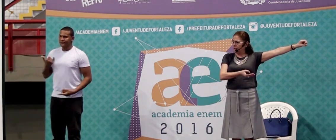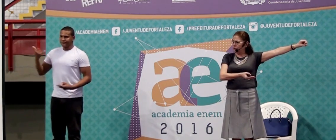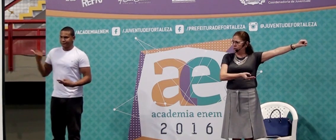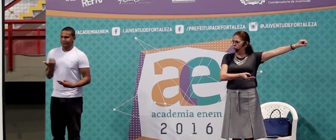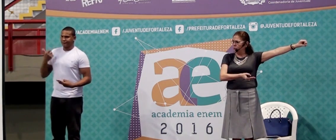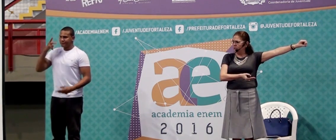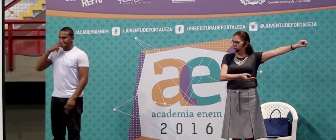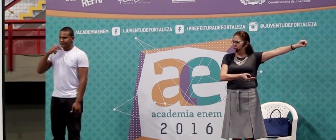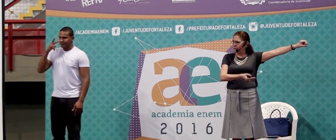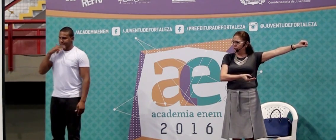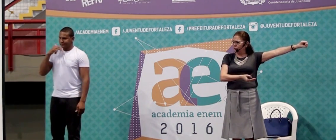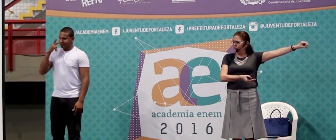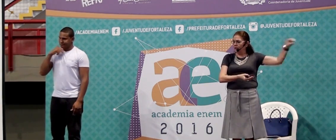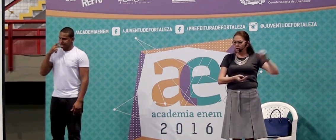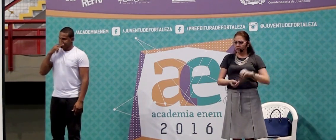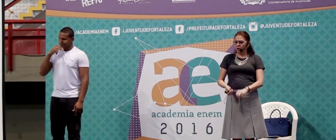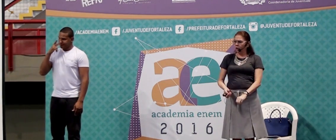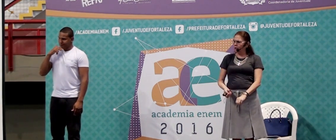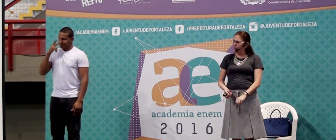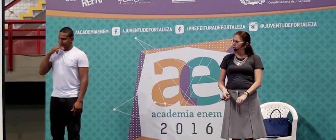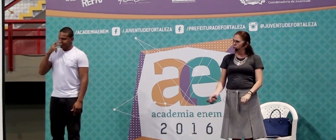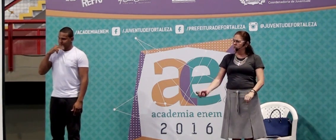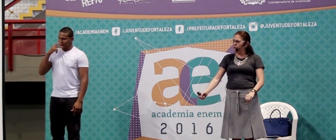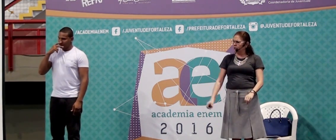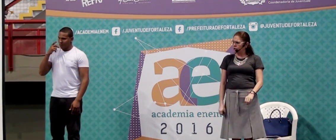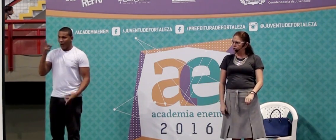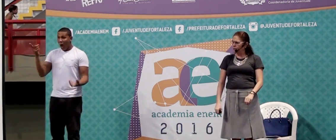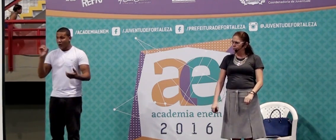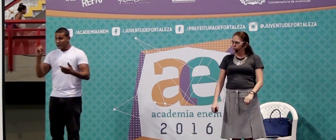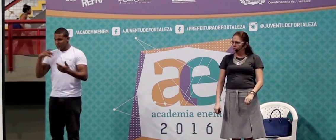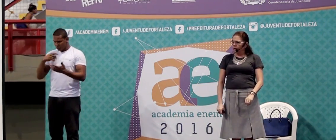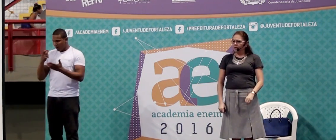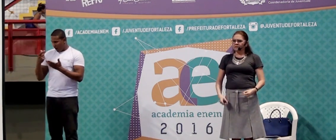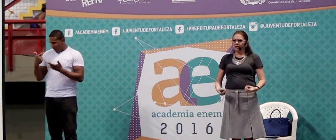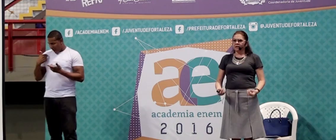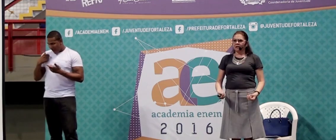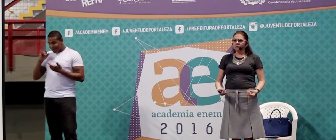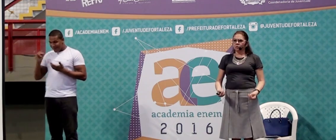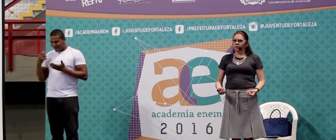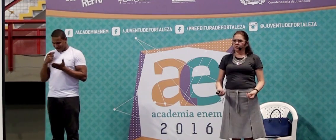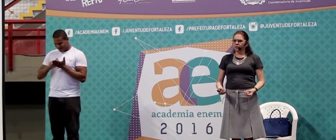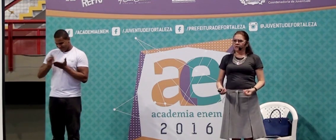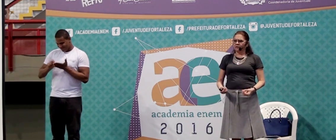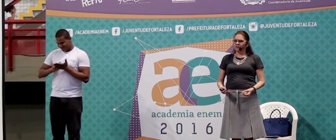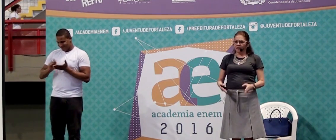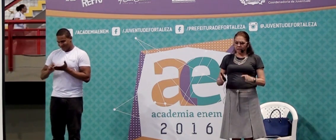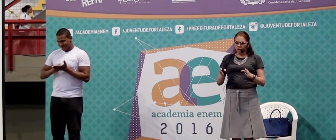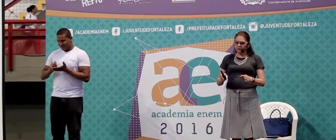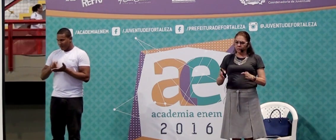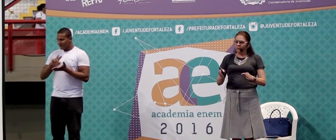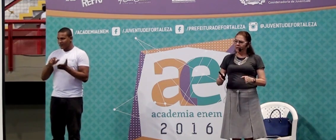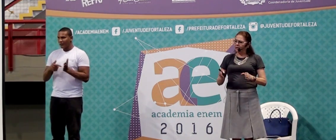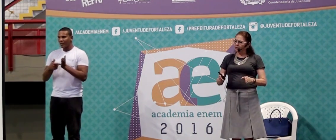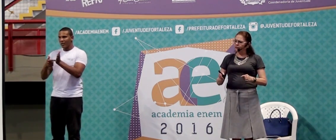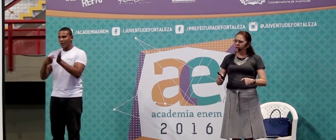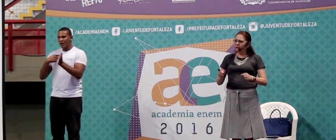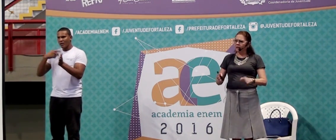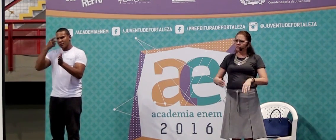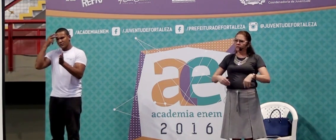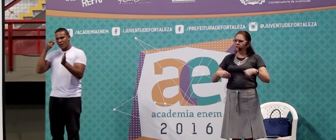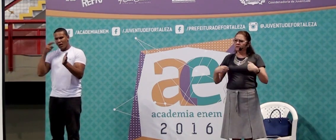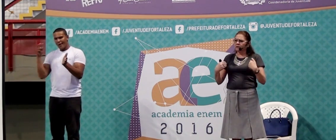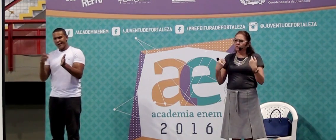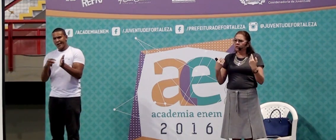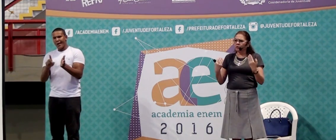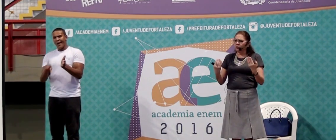dos textos publicitários do governo e cola no seu texto. Na verdade, o corretor vai ver que houve um parágrafo